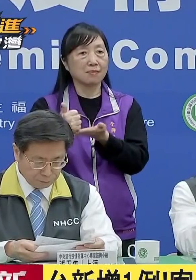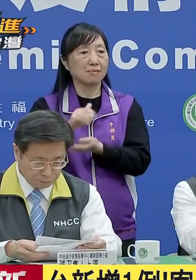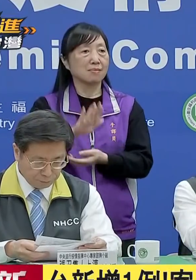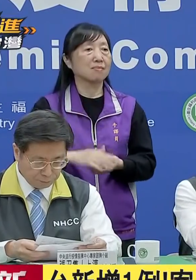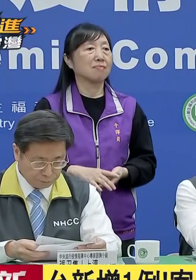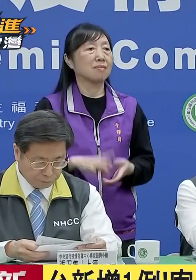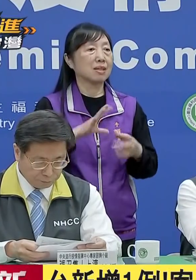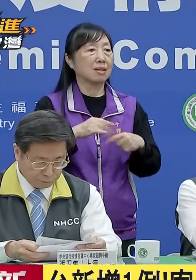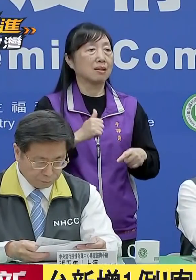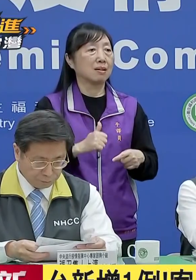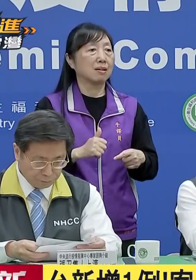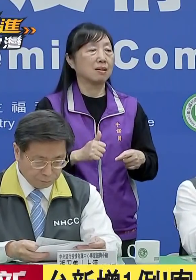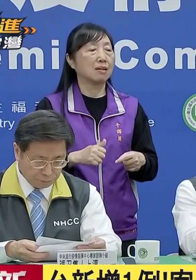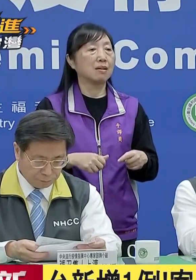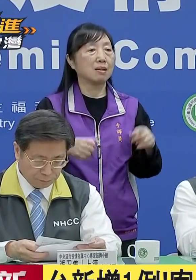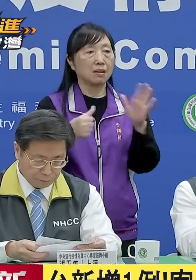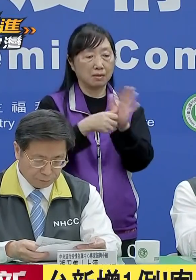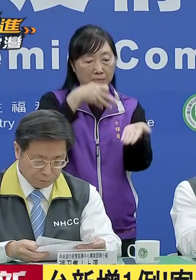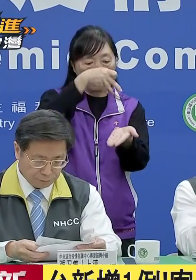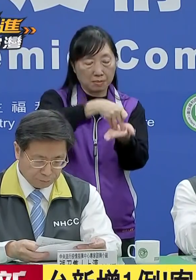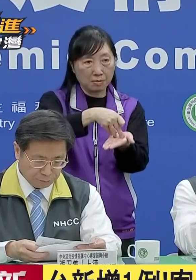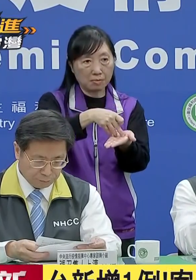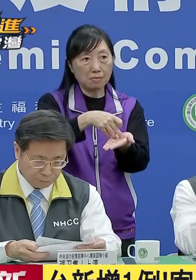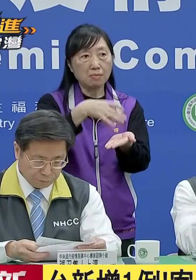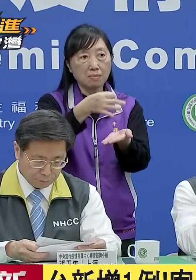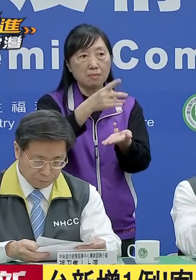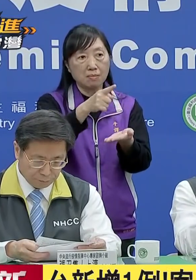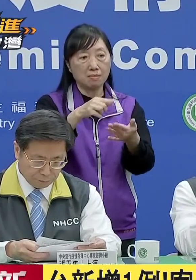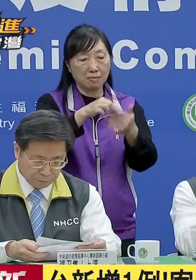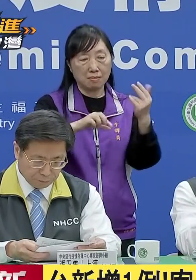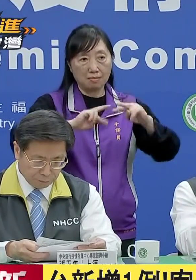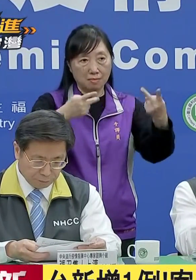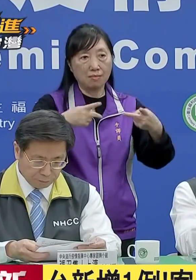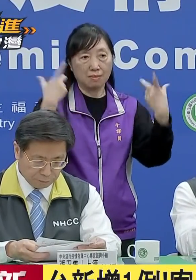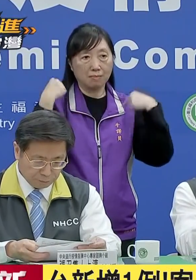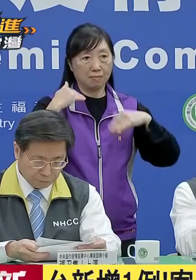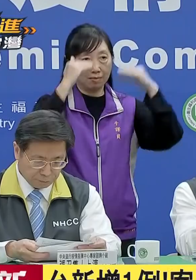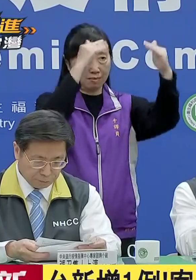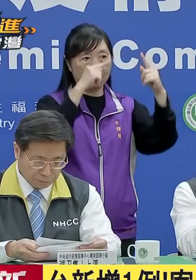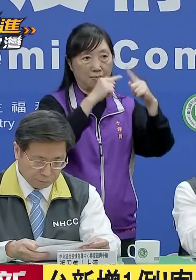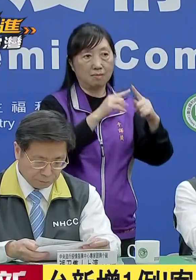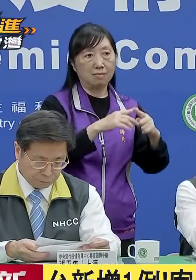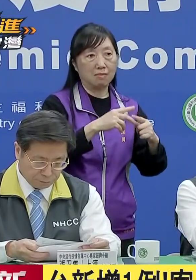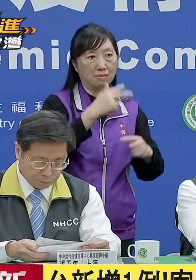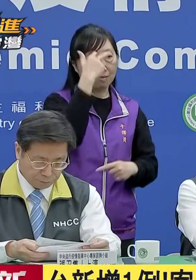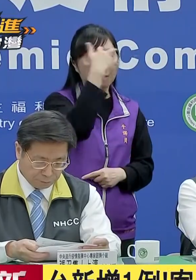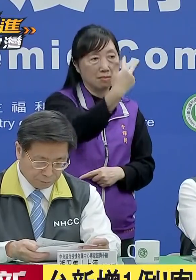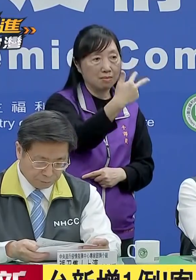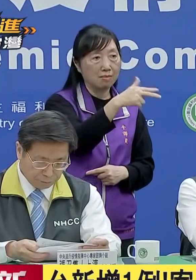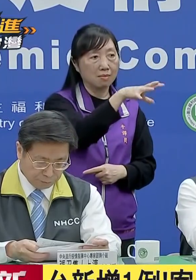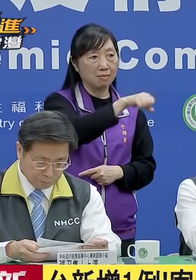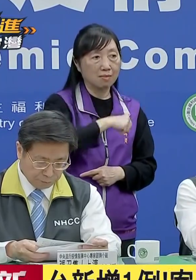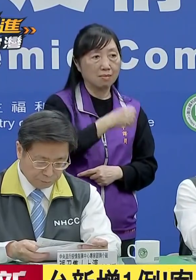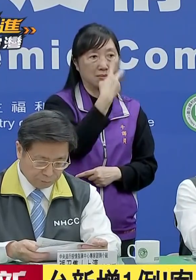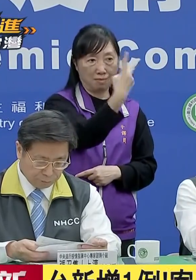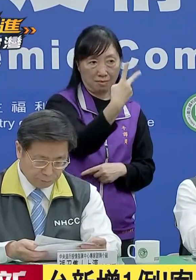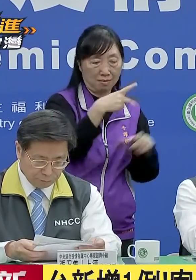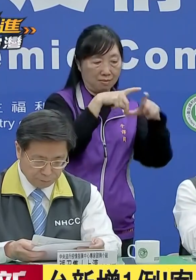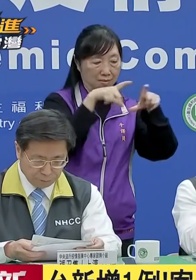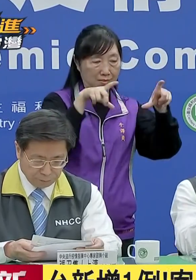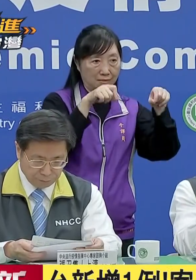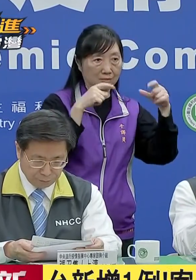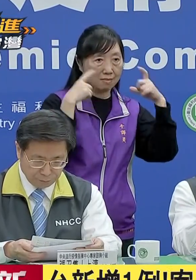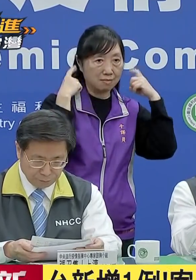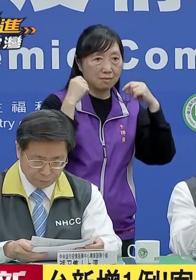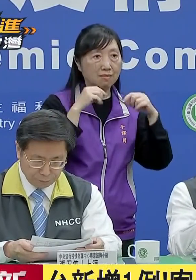制好上面做了更改，我们从每天的成人每天口罩7天2片，我们要哈